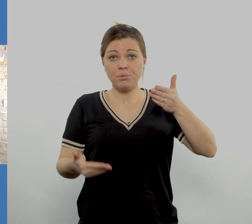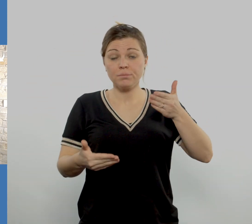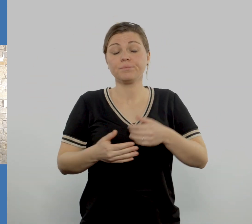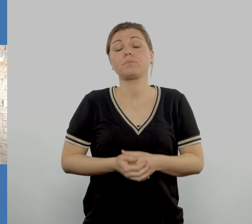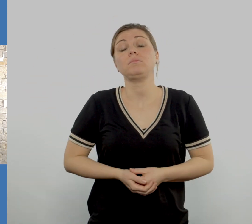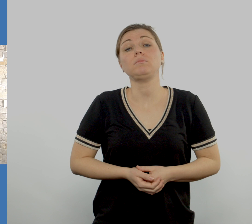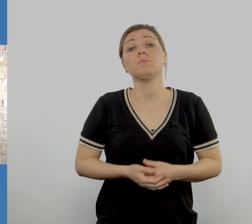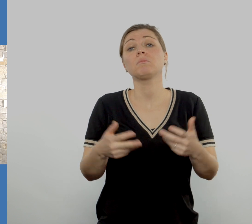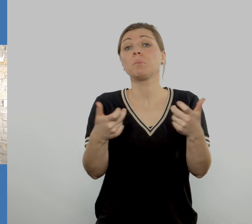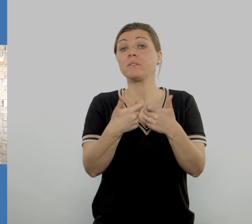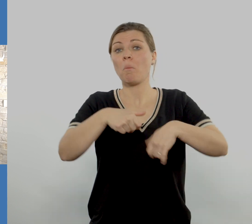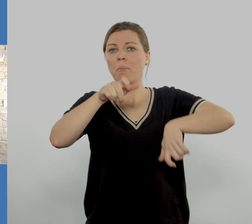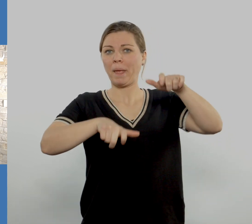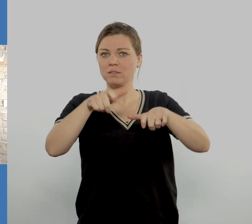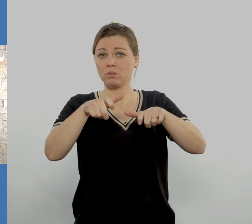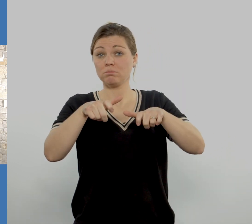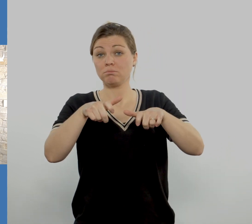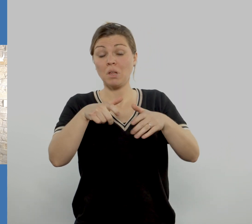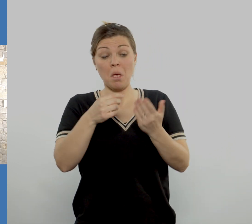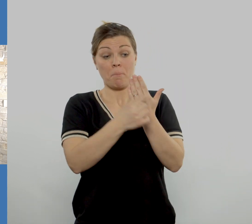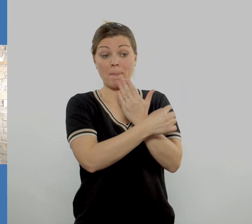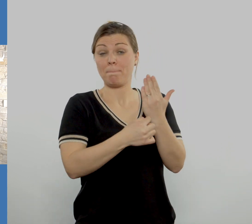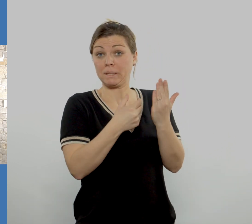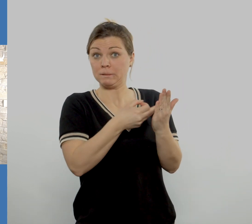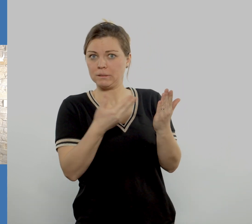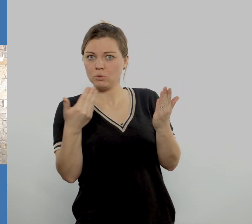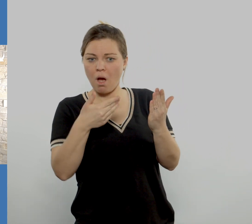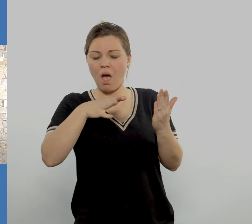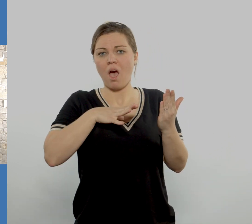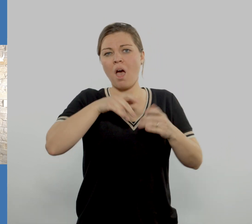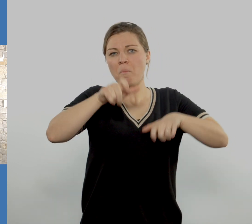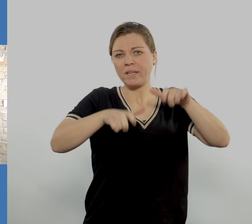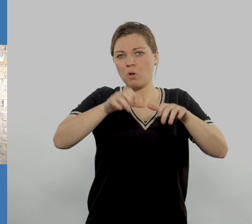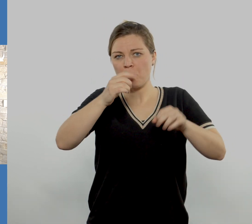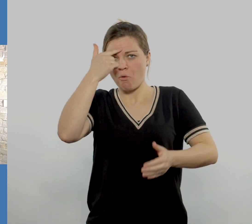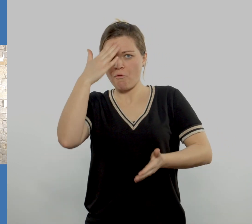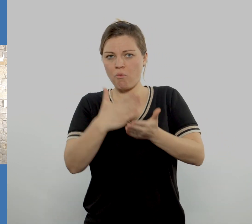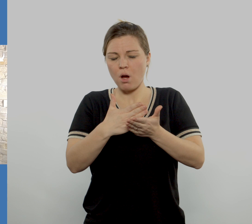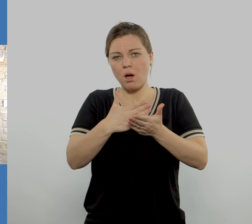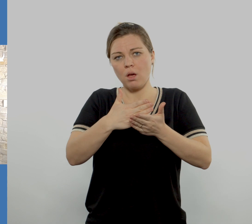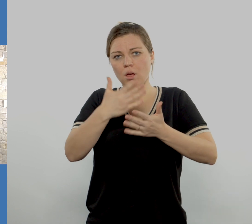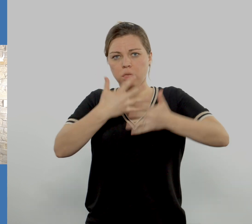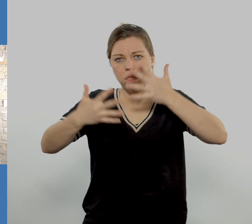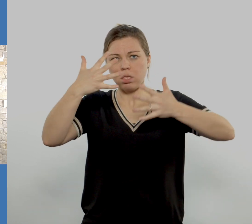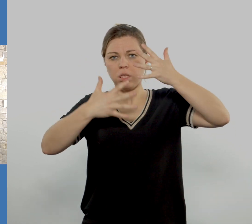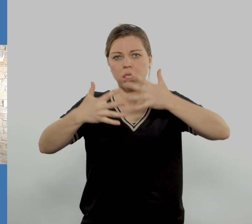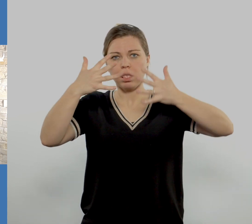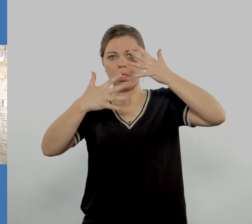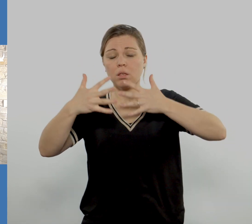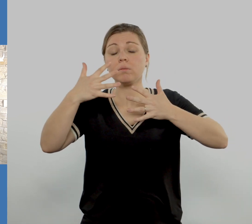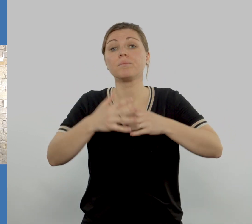y a des personnes, la Bible nous parle de ces gens qui peuvent faire naufrage quant à la foi. Et souvent, ces